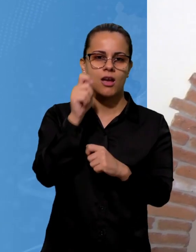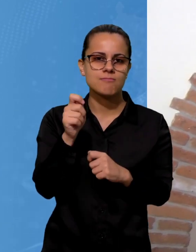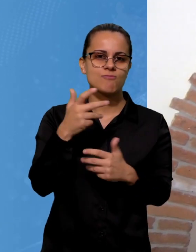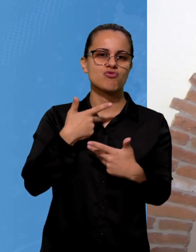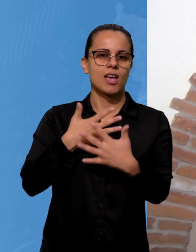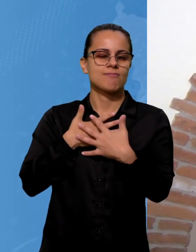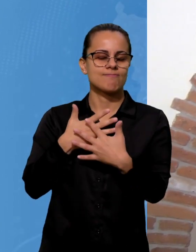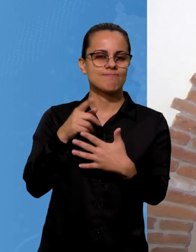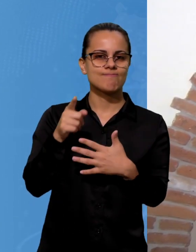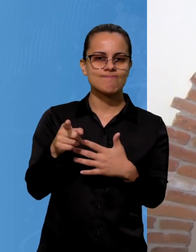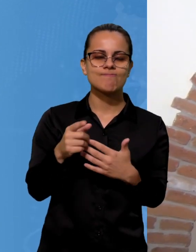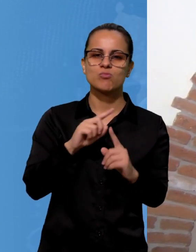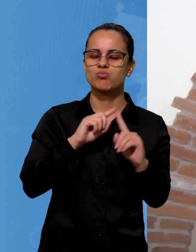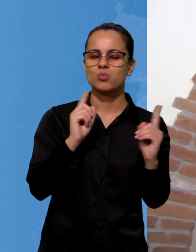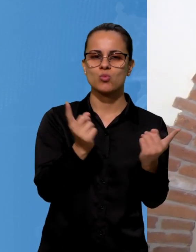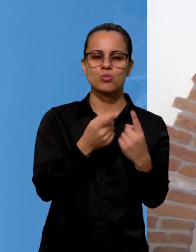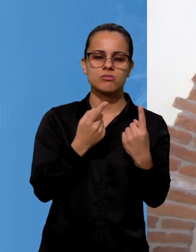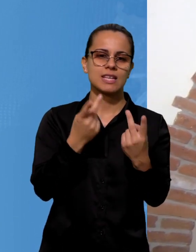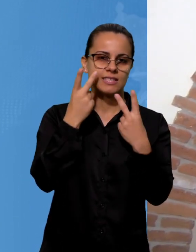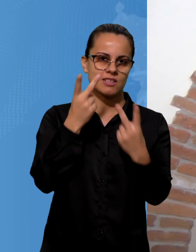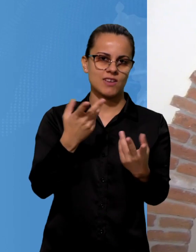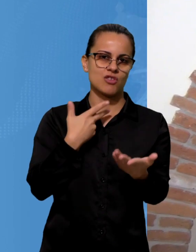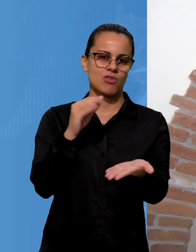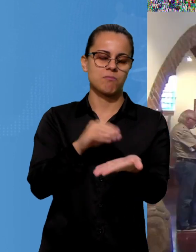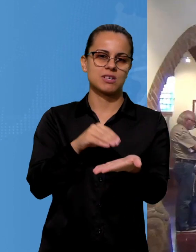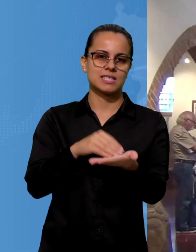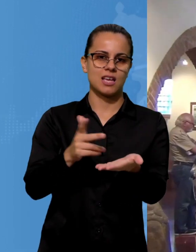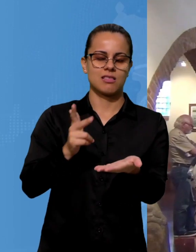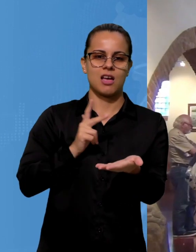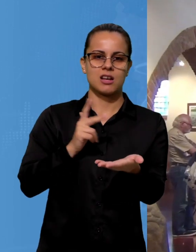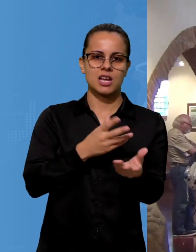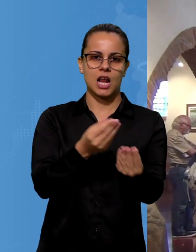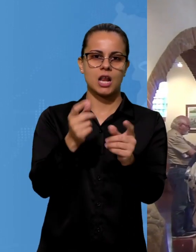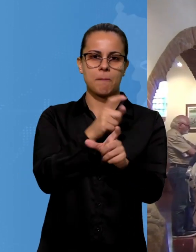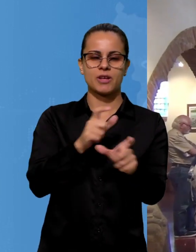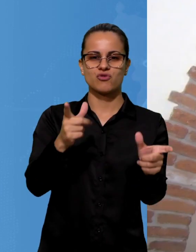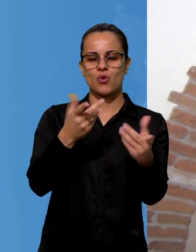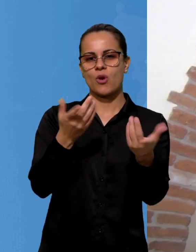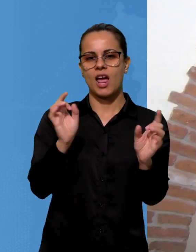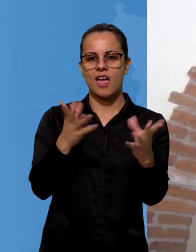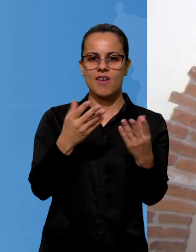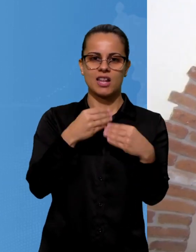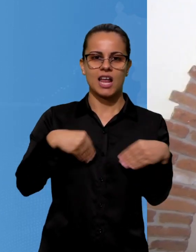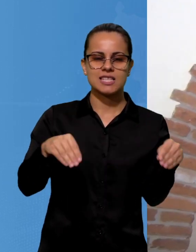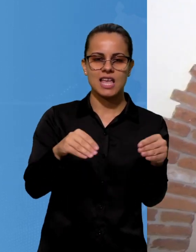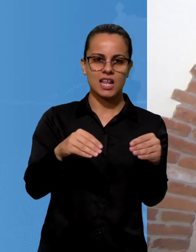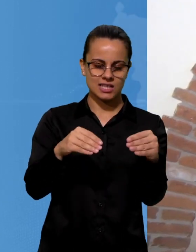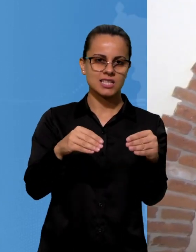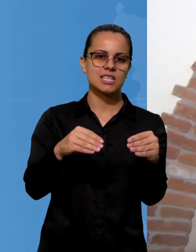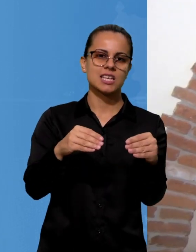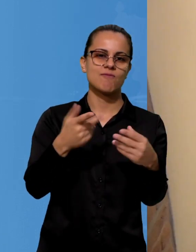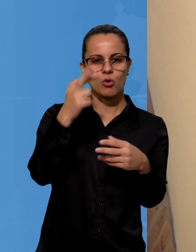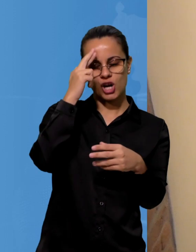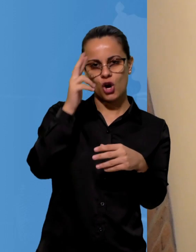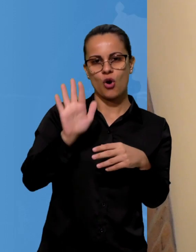da tutti e infatti questo è dimostrato poi dalla grande partecipazione, dal grande affetto alle iniziative che ruotano attorno al suo nome e alla sua